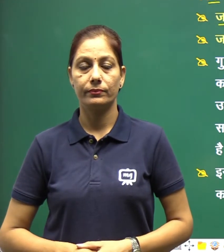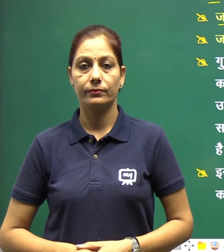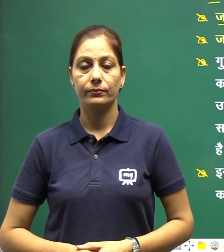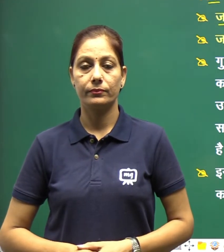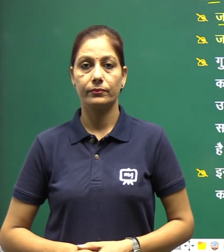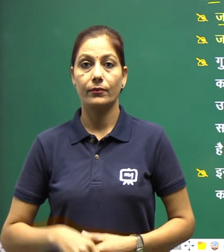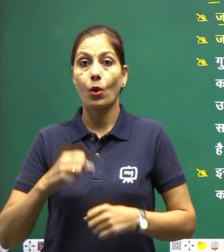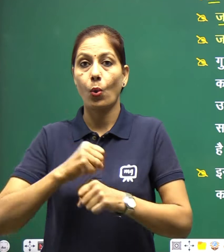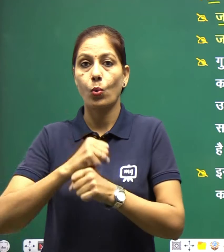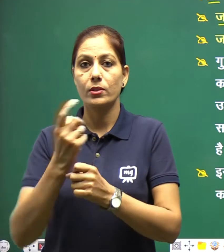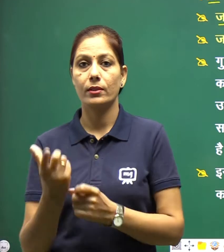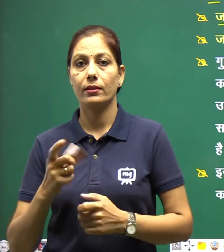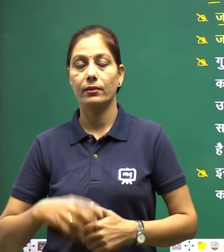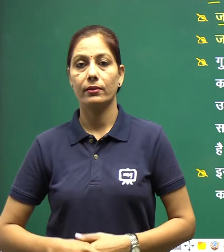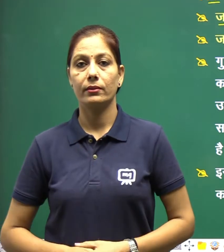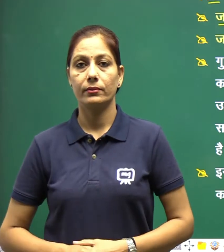गुजरात है।